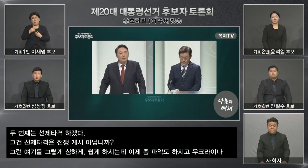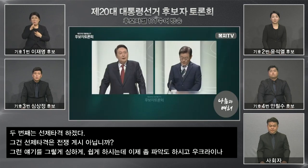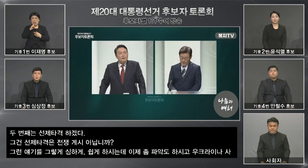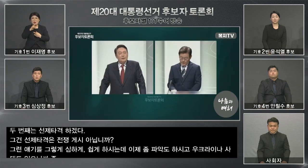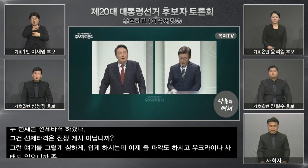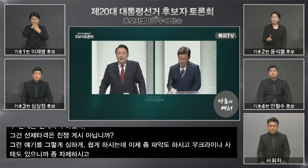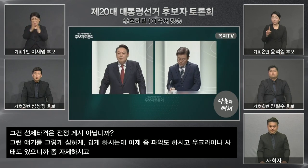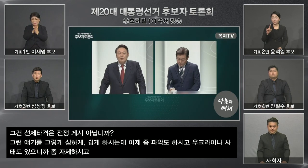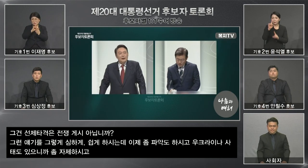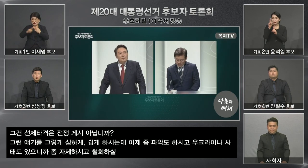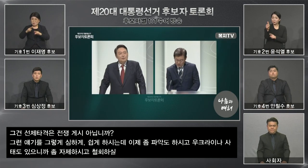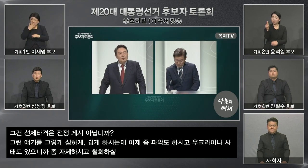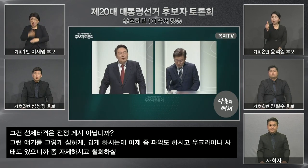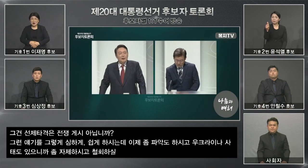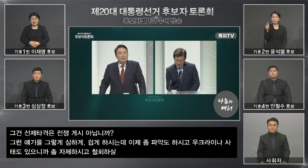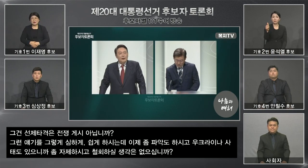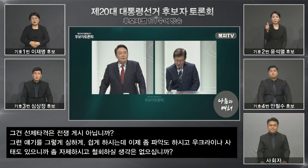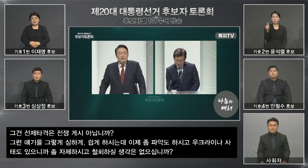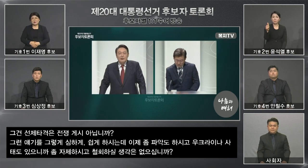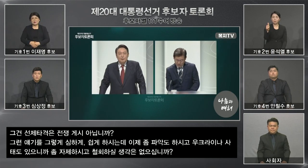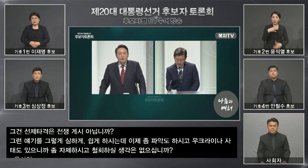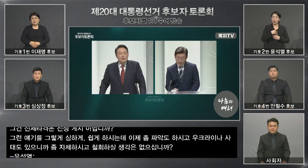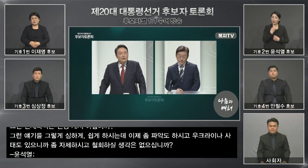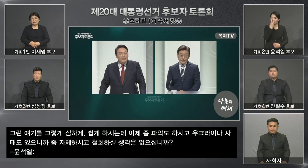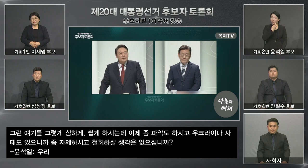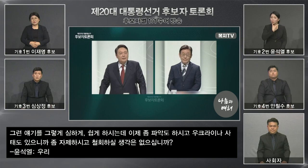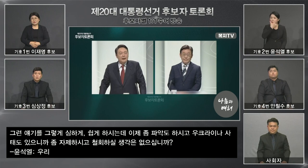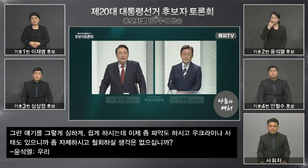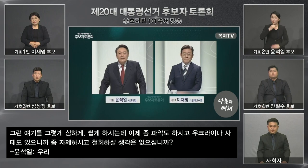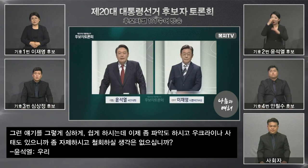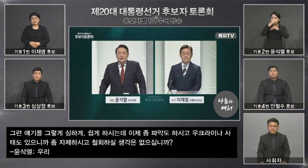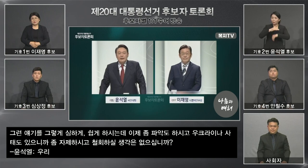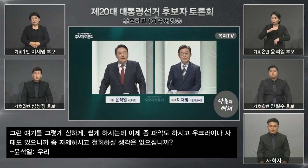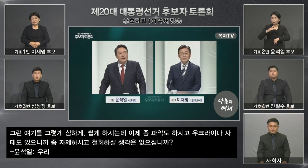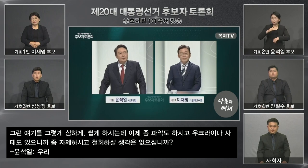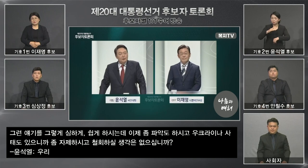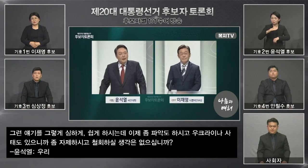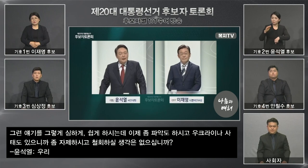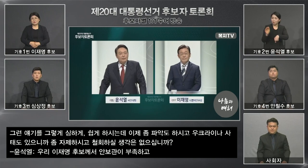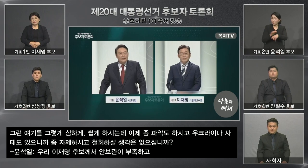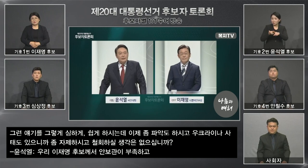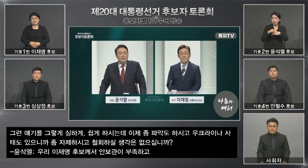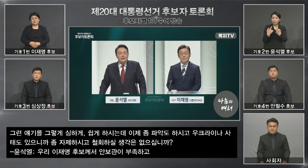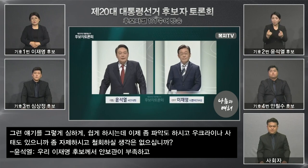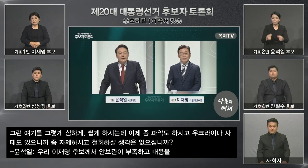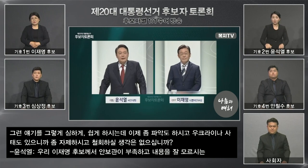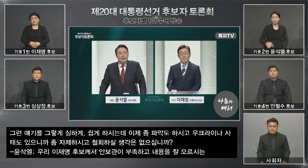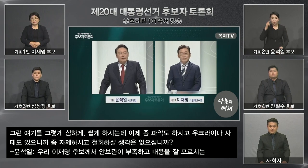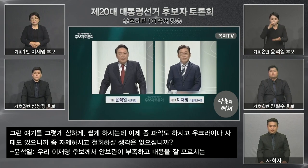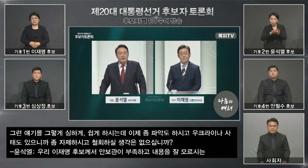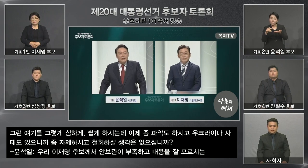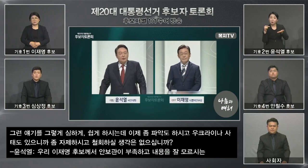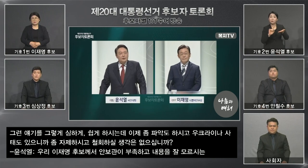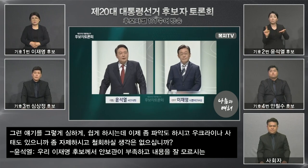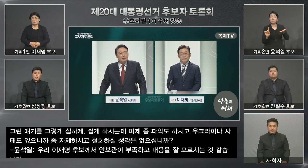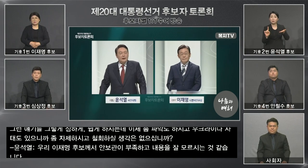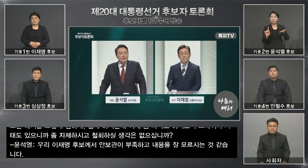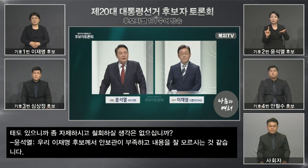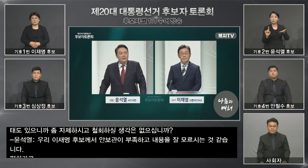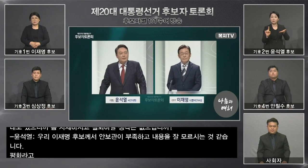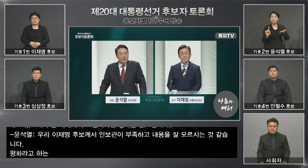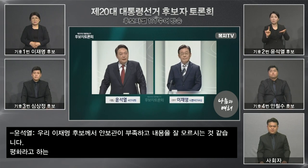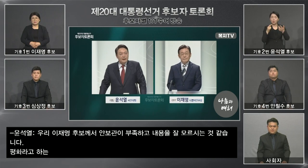이재명 후보께서 안보관이 좀 부족하고 내용을 잘 모르시는 것 같습니다. 평화라고 하는 것은 확실한